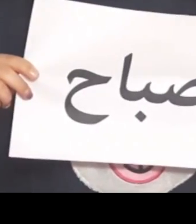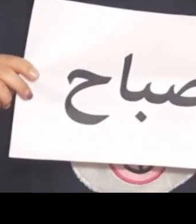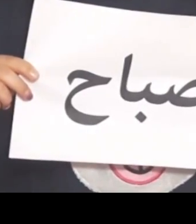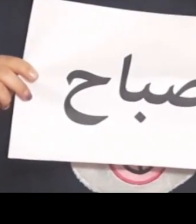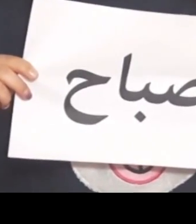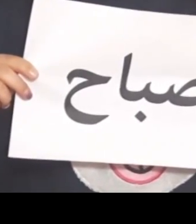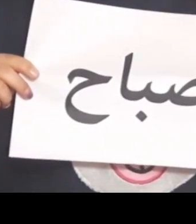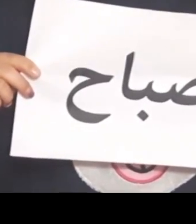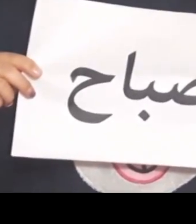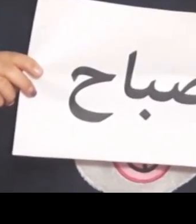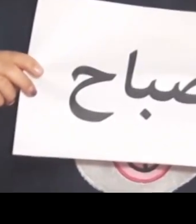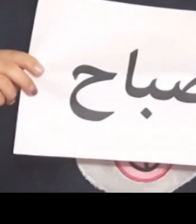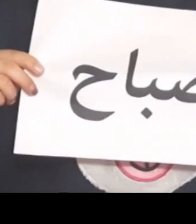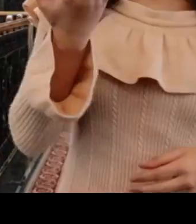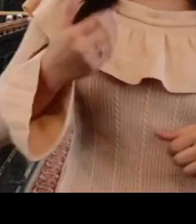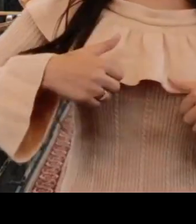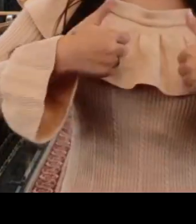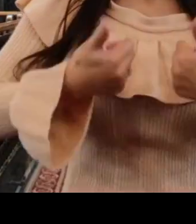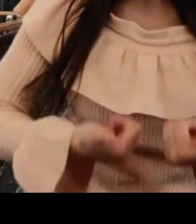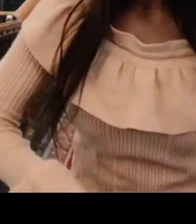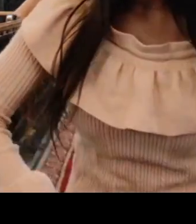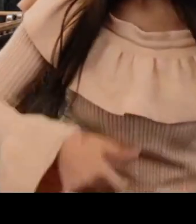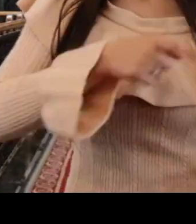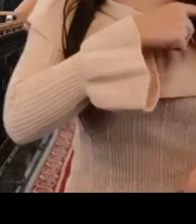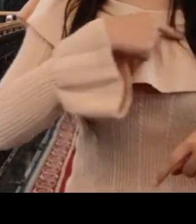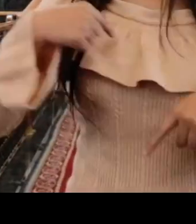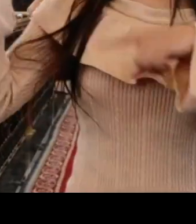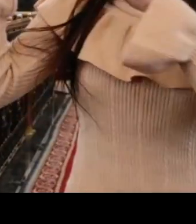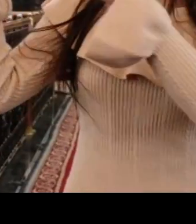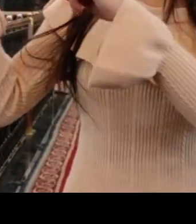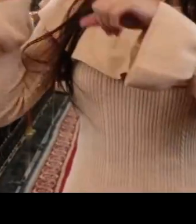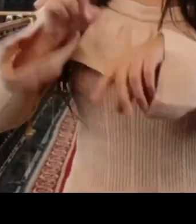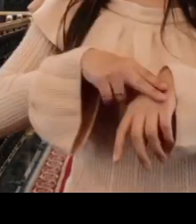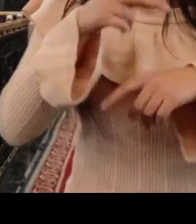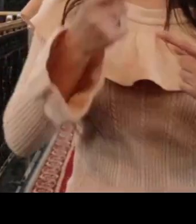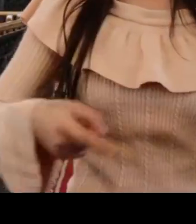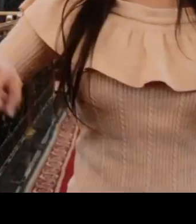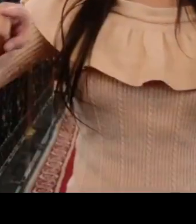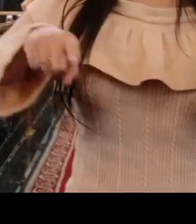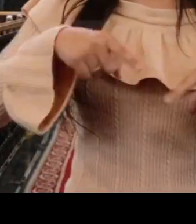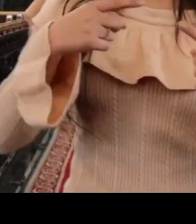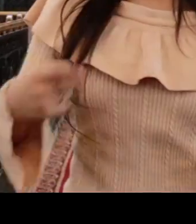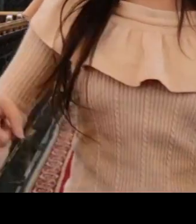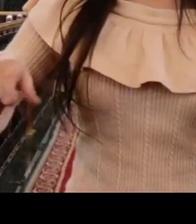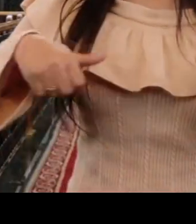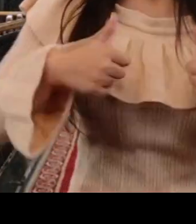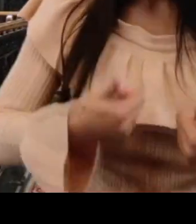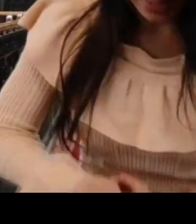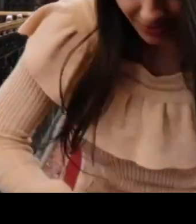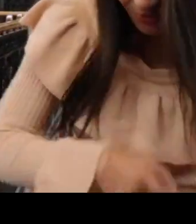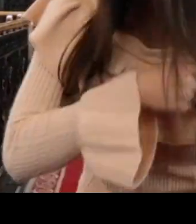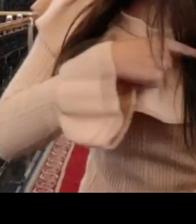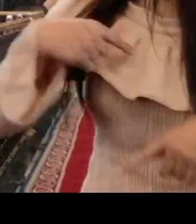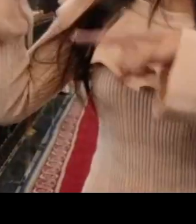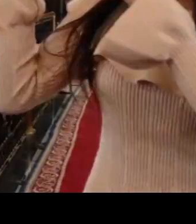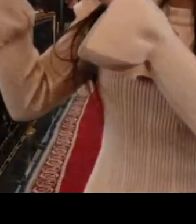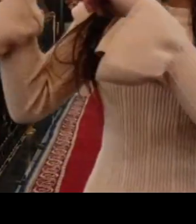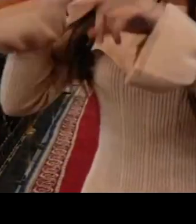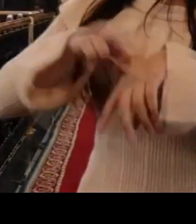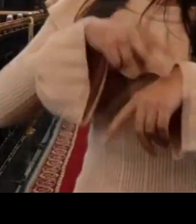كل شمس وكل صباح اسجد لاسمك وهرنم،